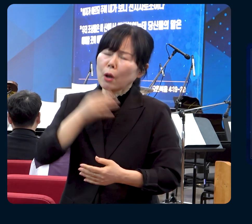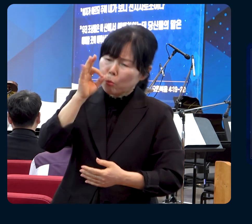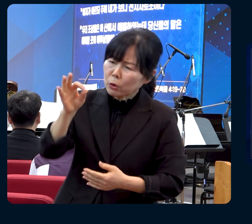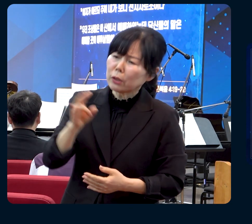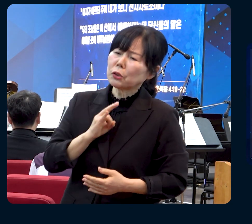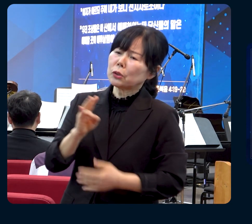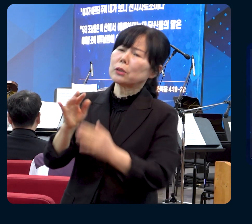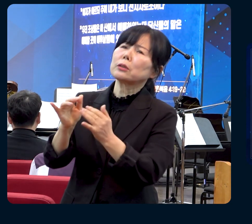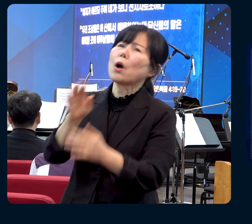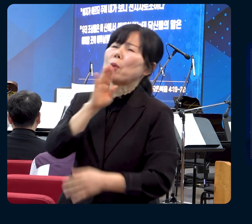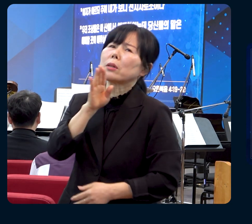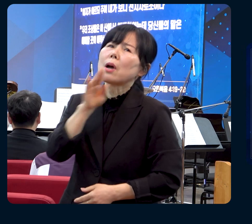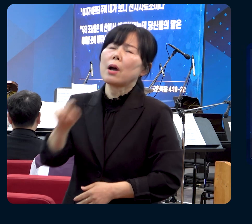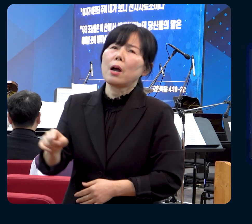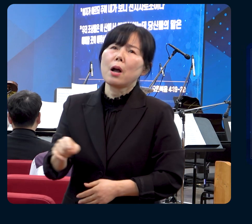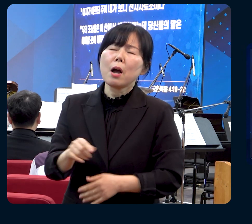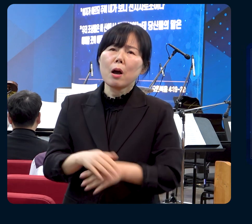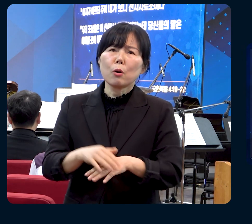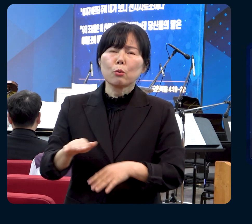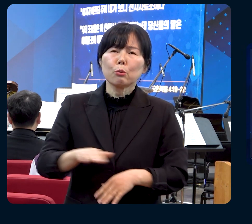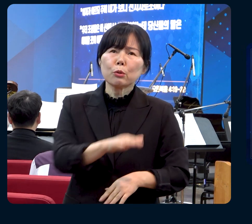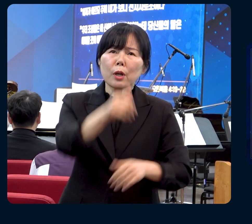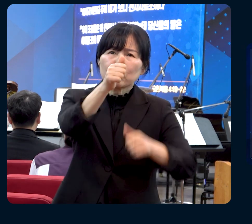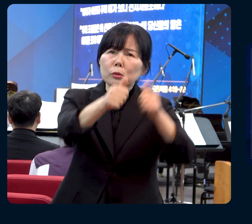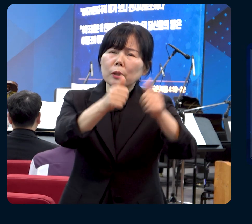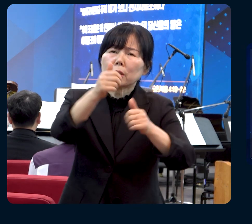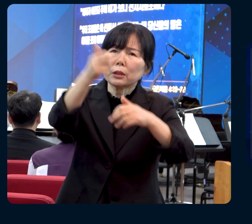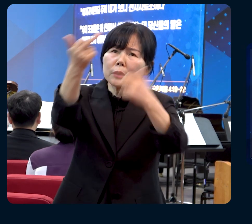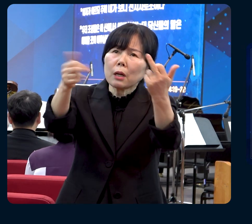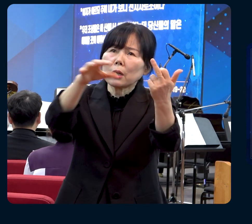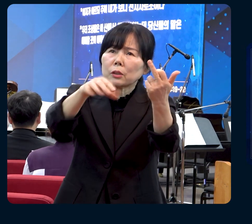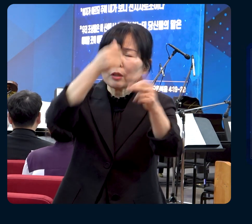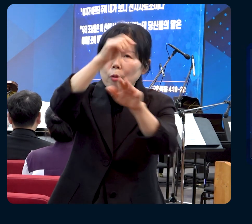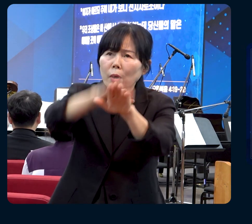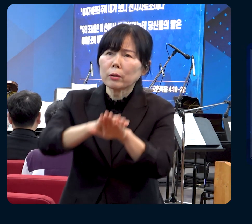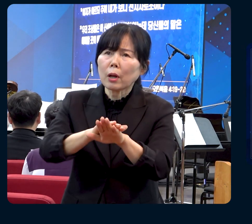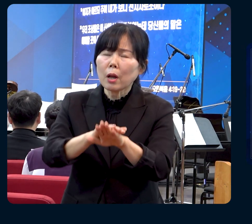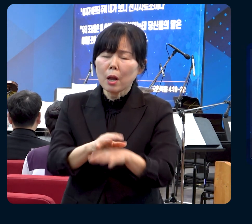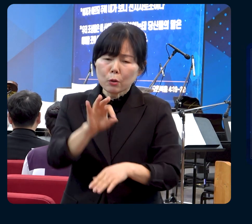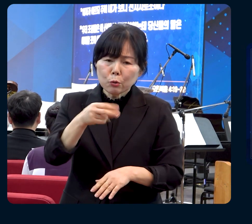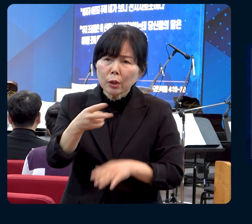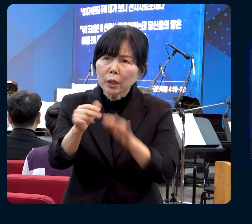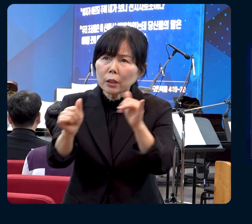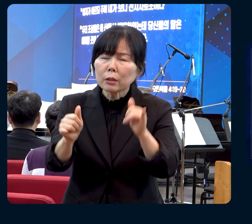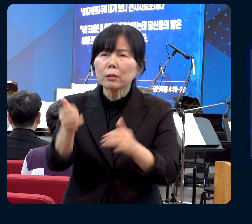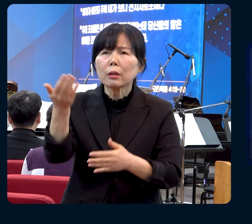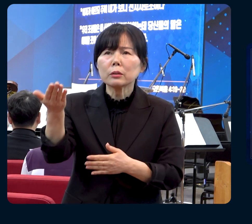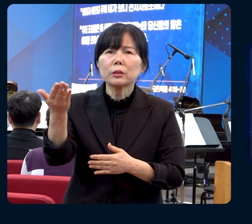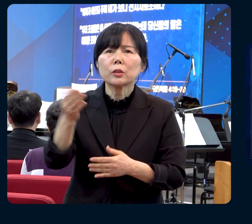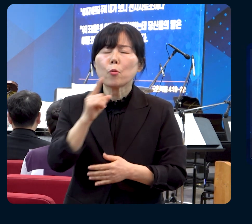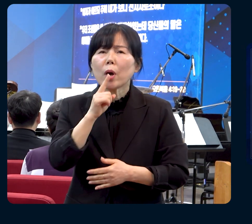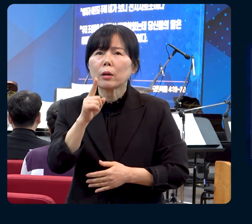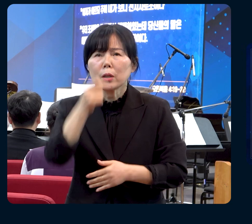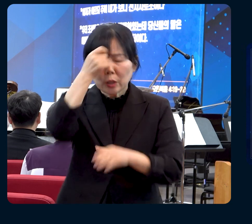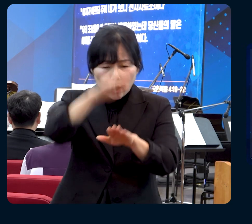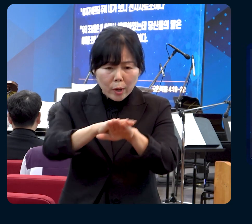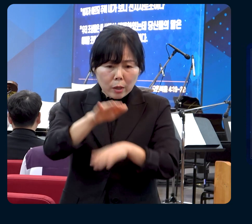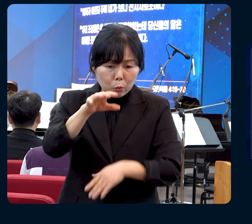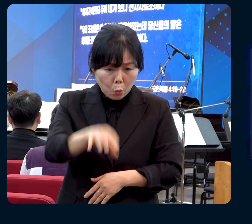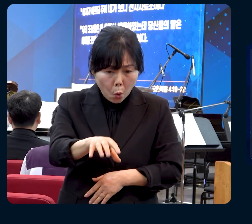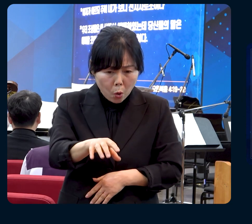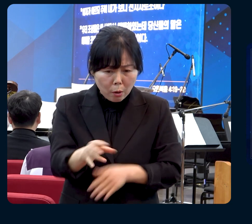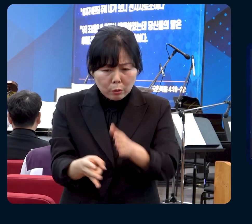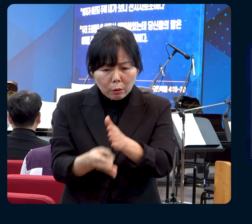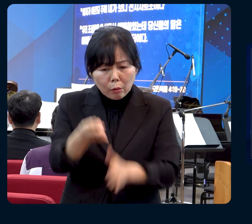선지자로소이다. 우리 조상들은 이 산에서 예배하였는데 하나님 당신들의 말은 예배할 곳이